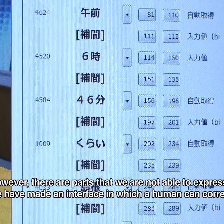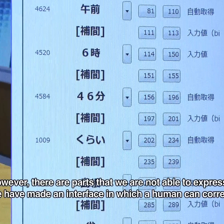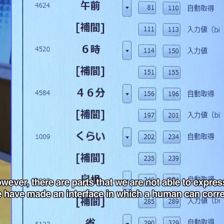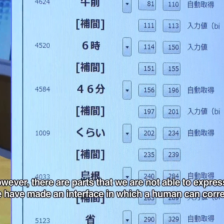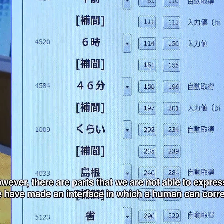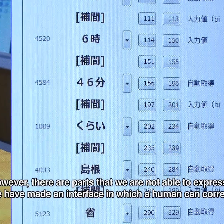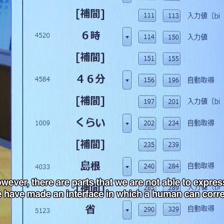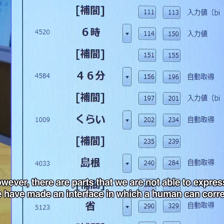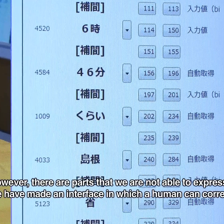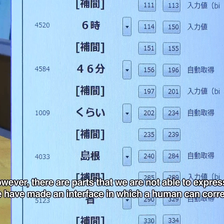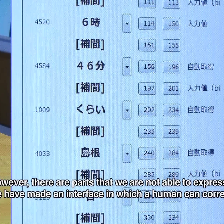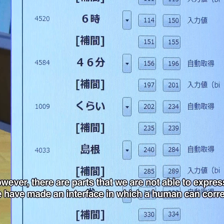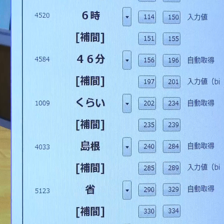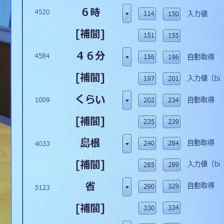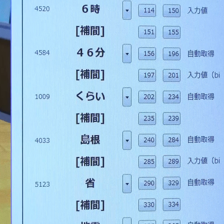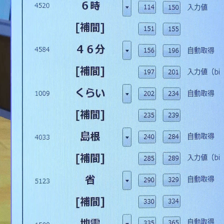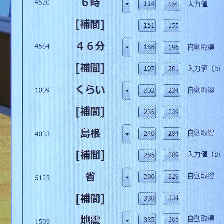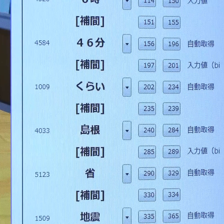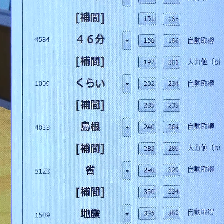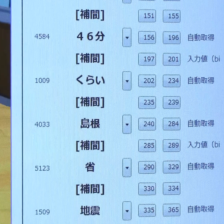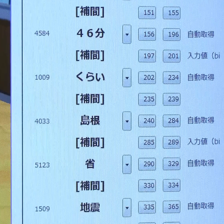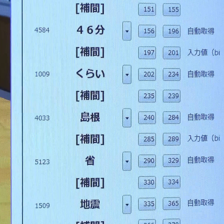直すようなインターフェースも制作しております